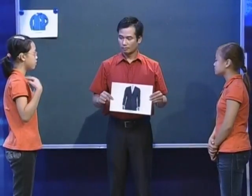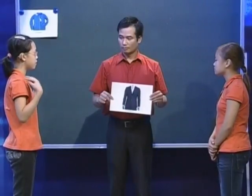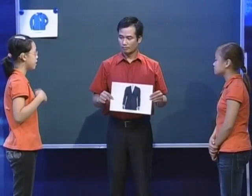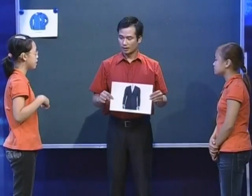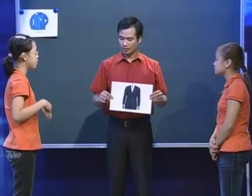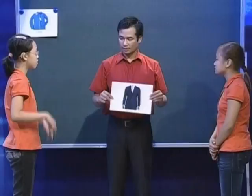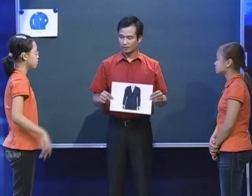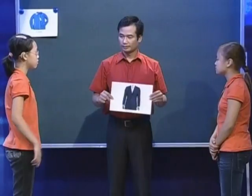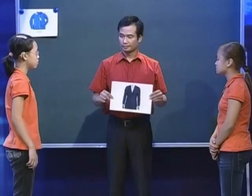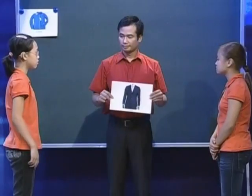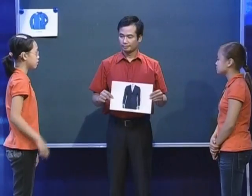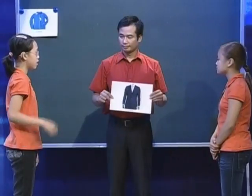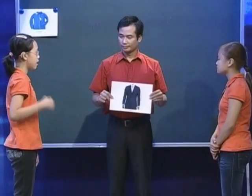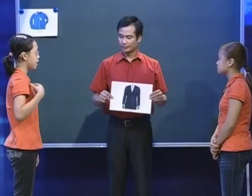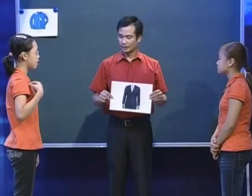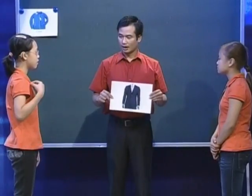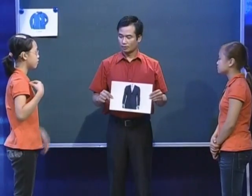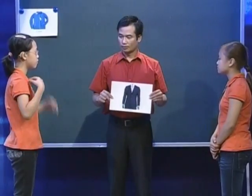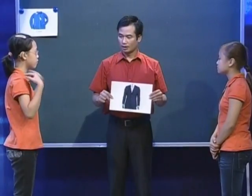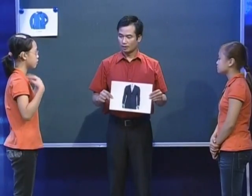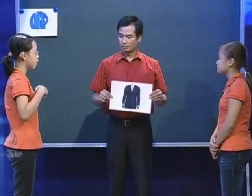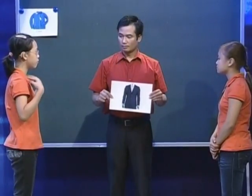Bạn làm ký hiệu áo com lê đúng rồi đấy.